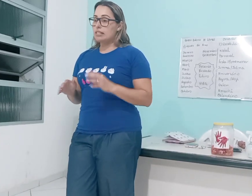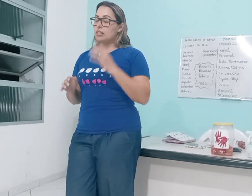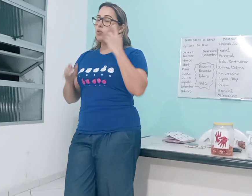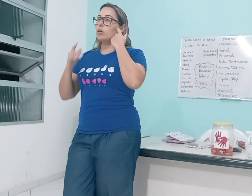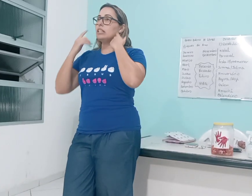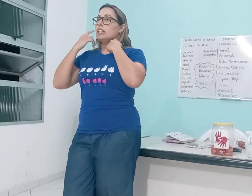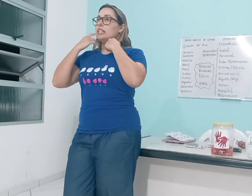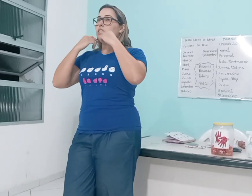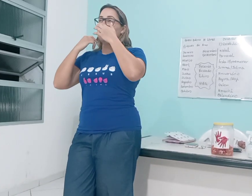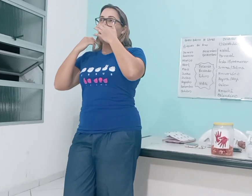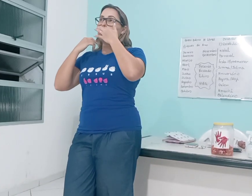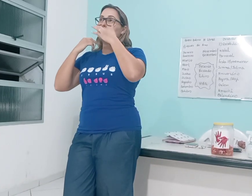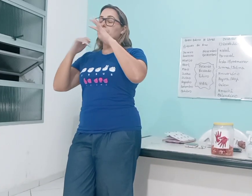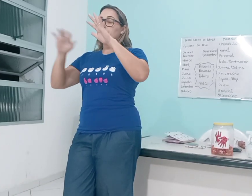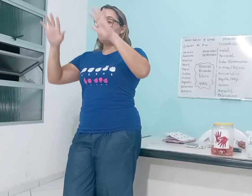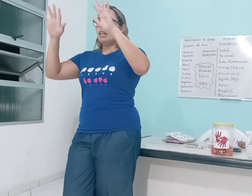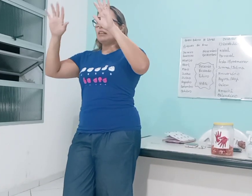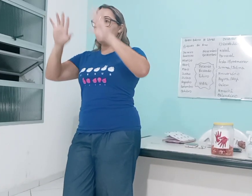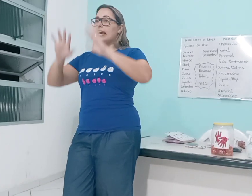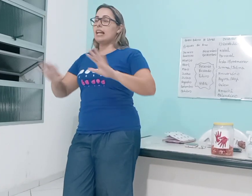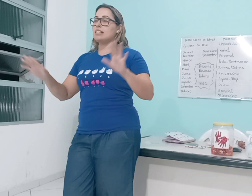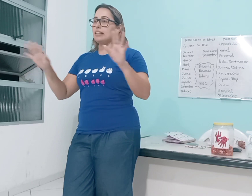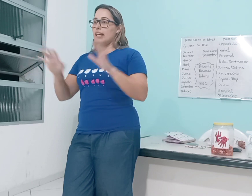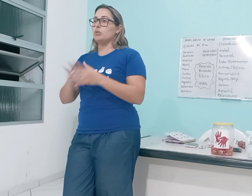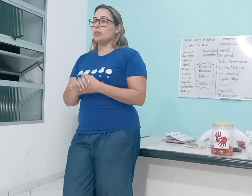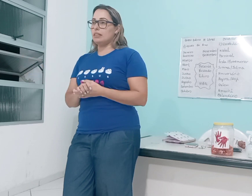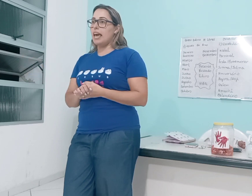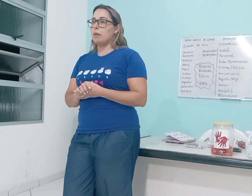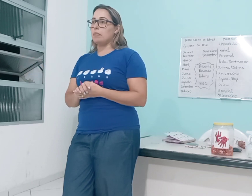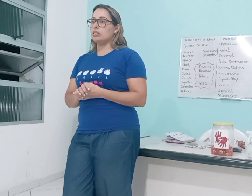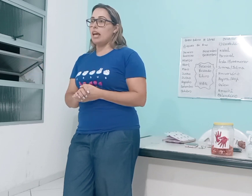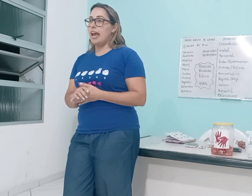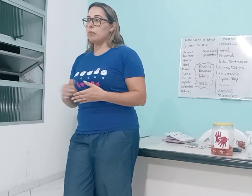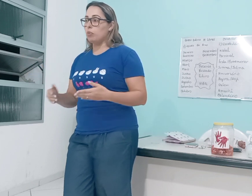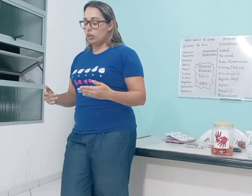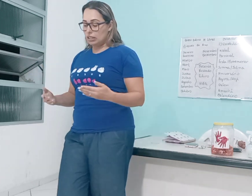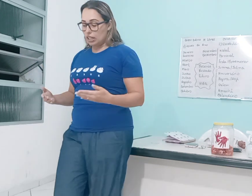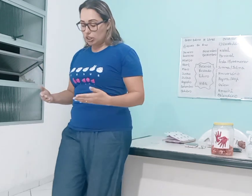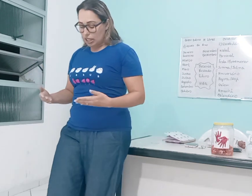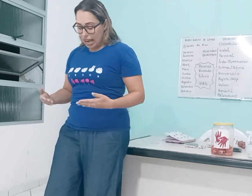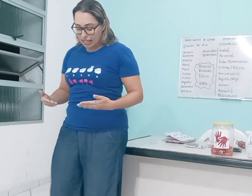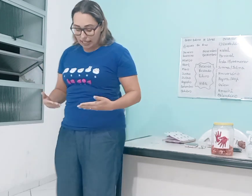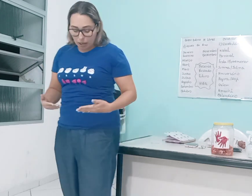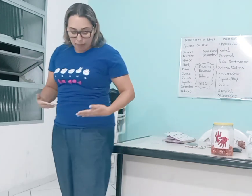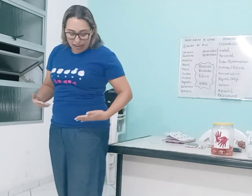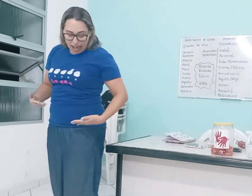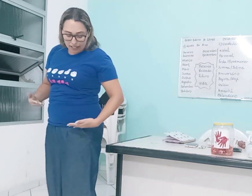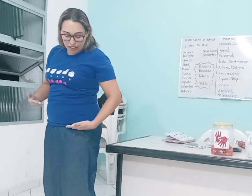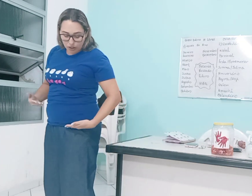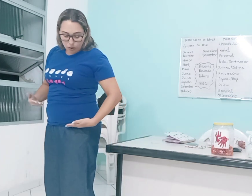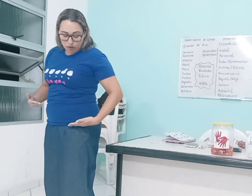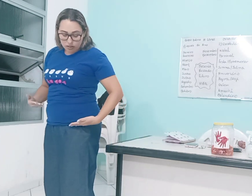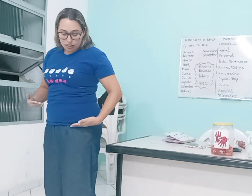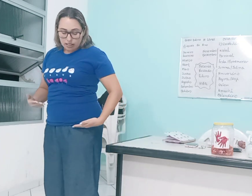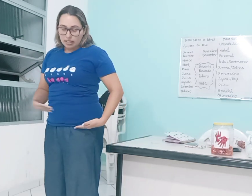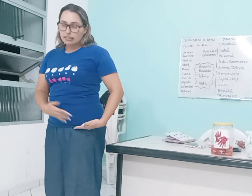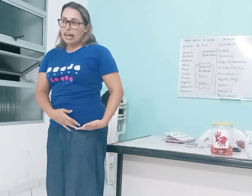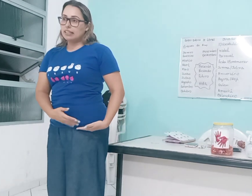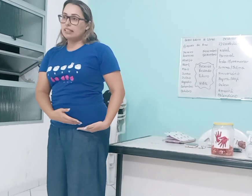que quando a gente tem aquela janela do intérprete, é importante a janela pegar aqui, ó, daqui